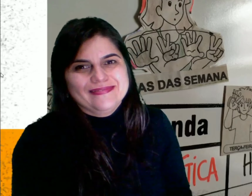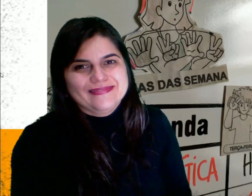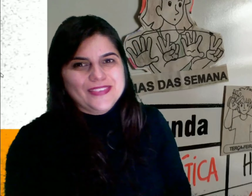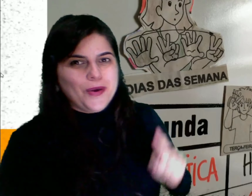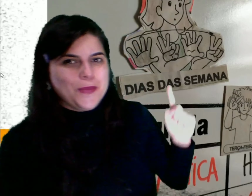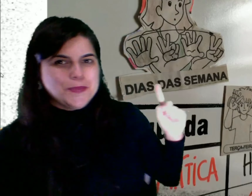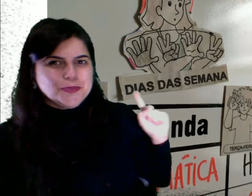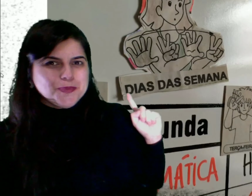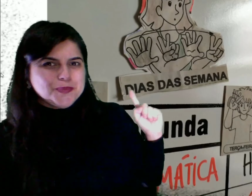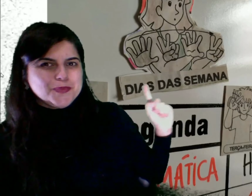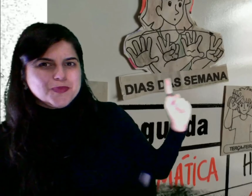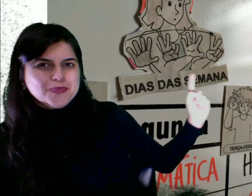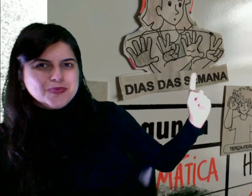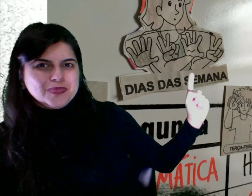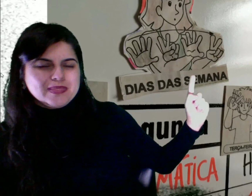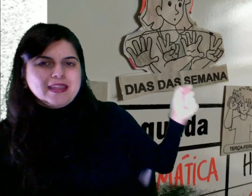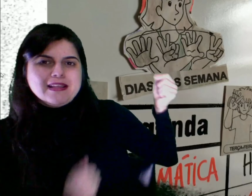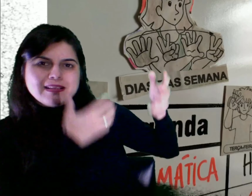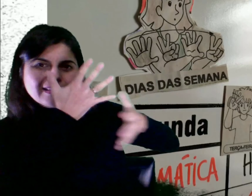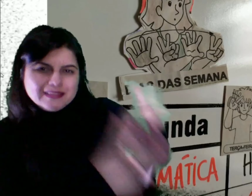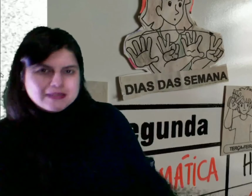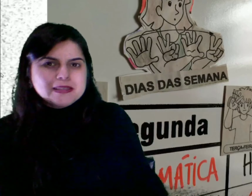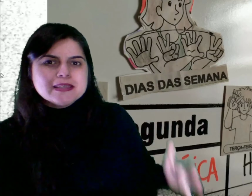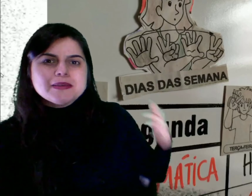essa afinidade com a língua de sinais.